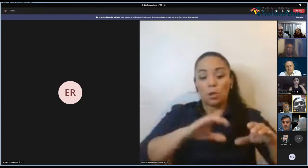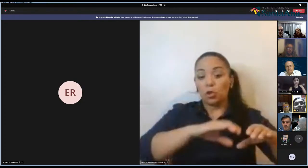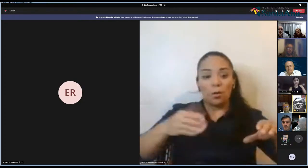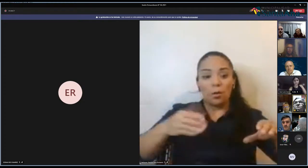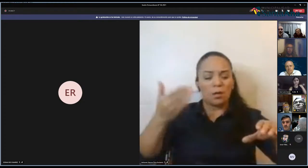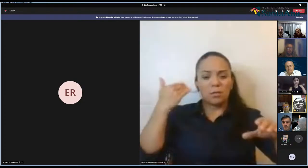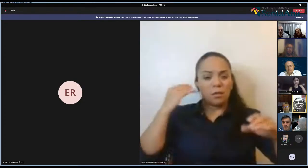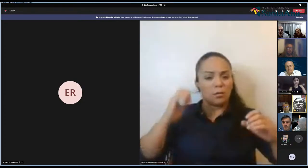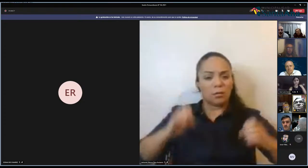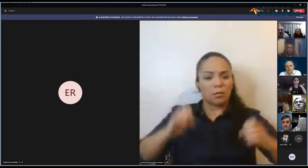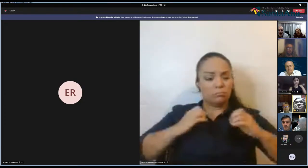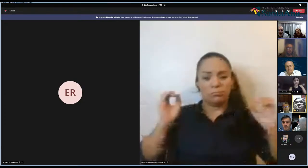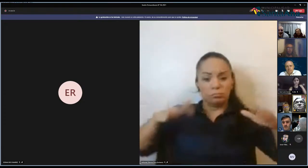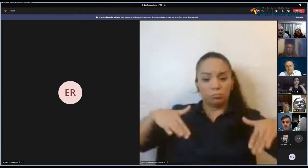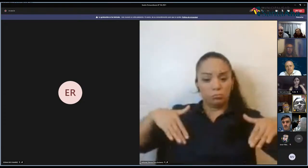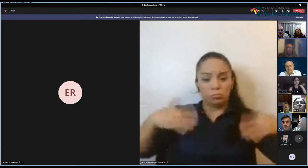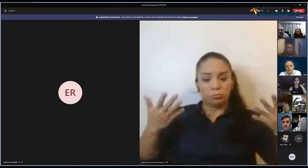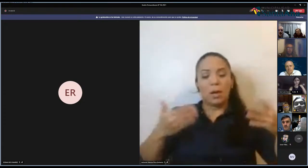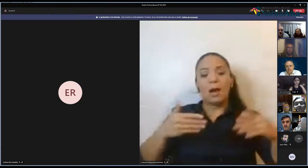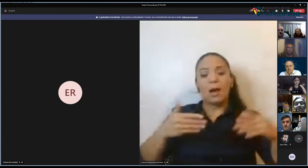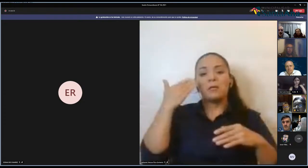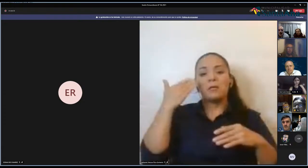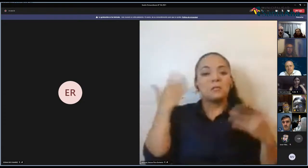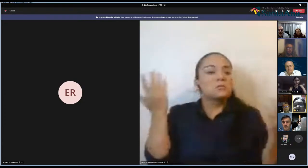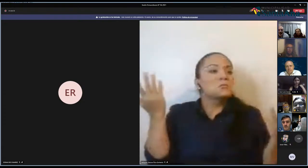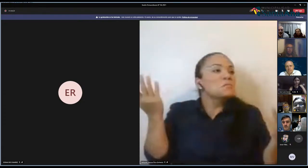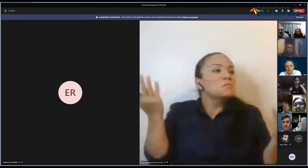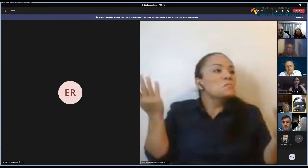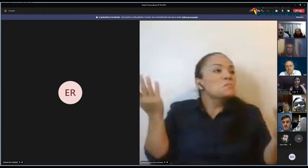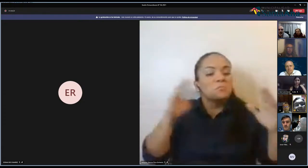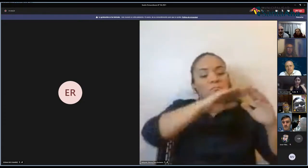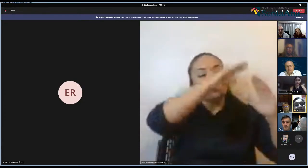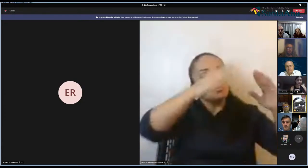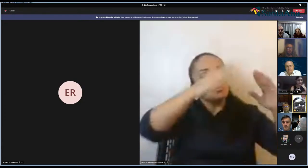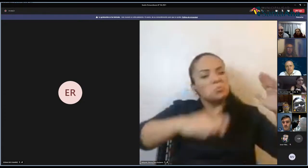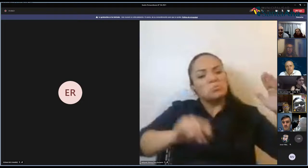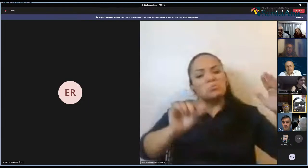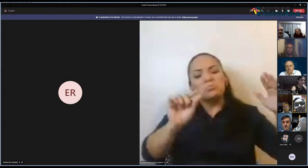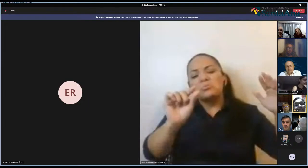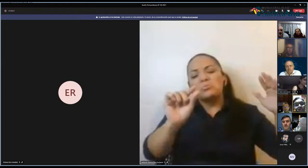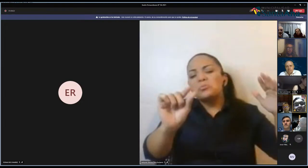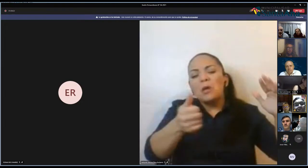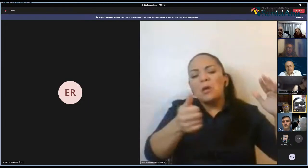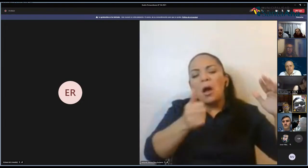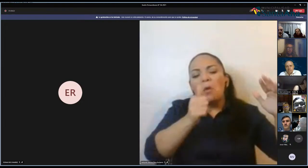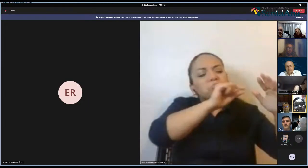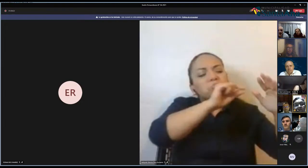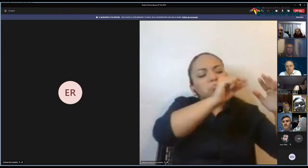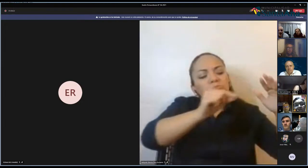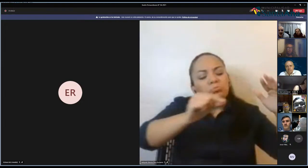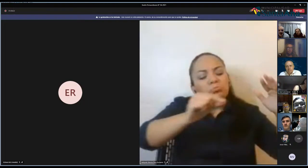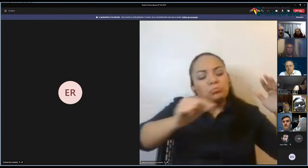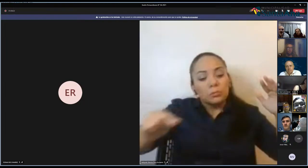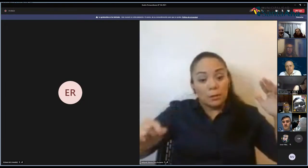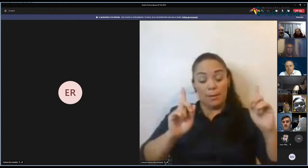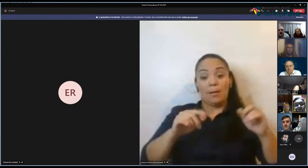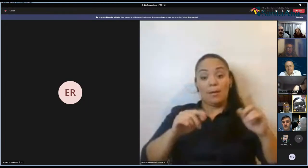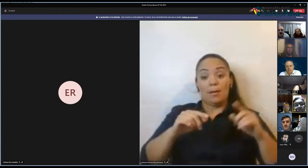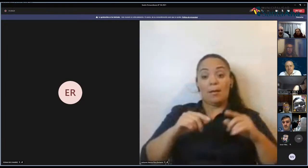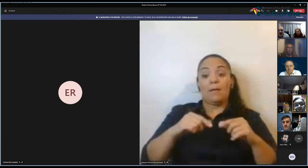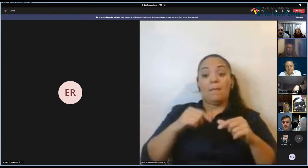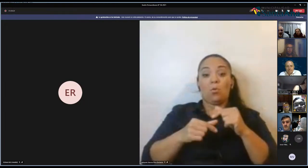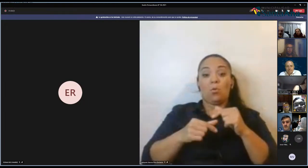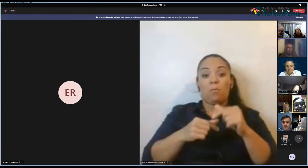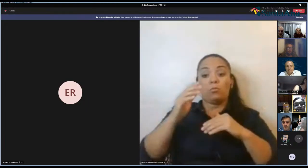tuberías porque lo que bajaba era un hilito de agua no obstante cuando esta situación conforme se fue organizando y